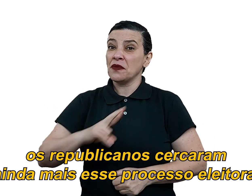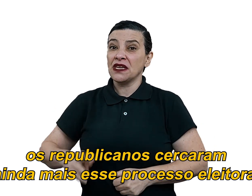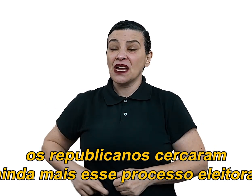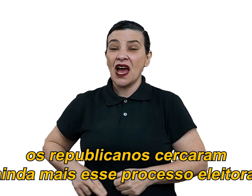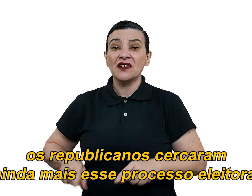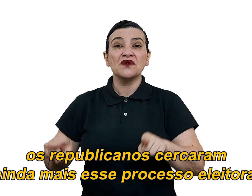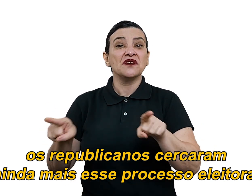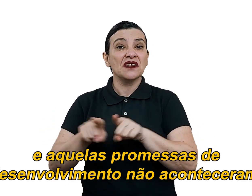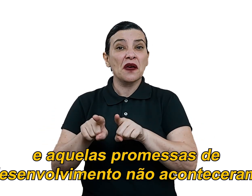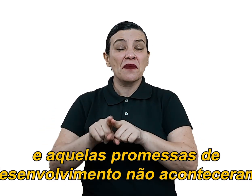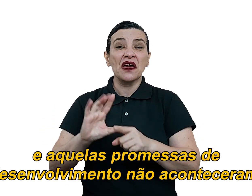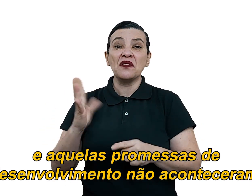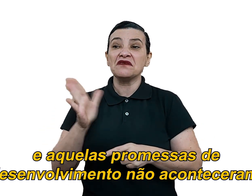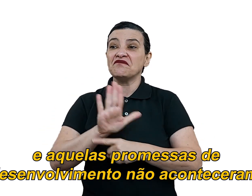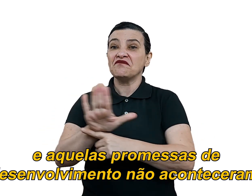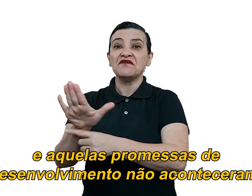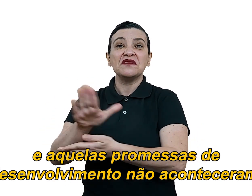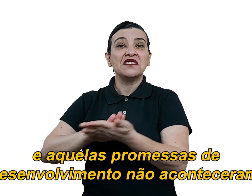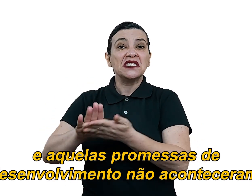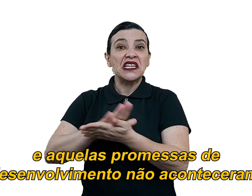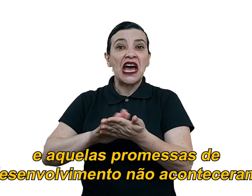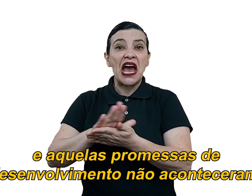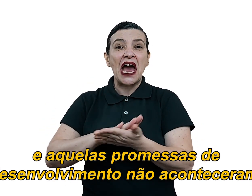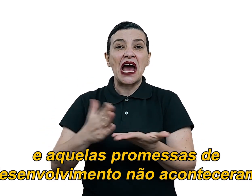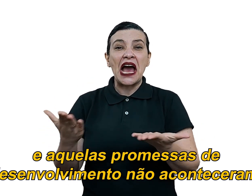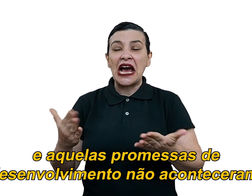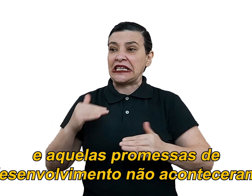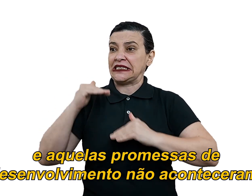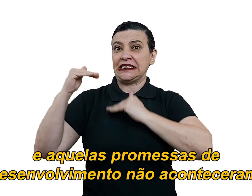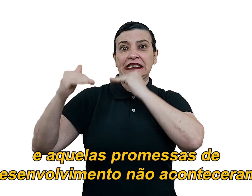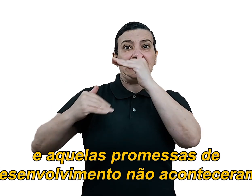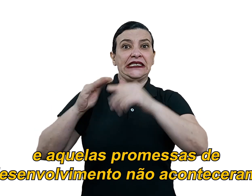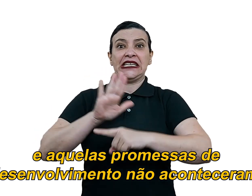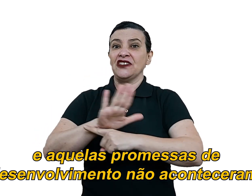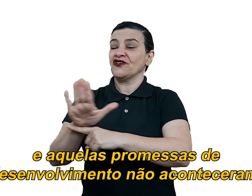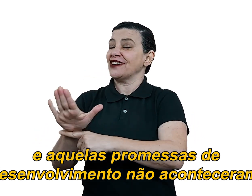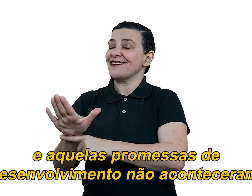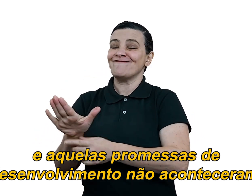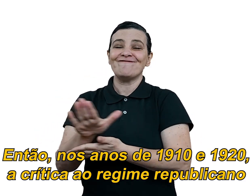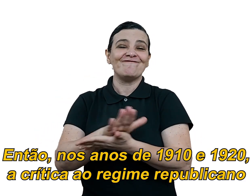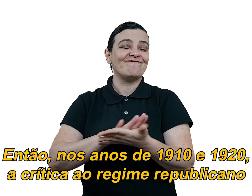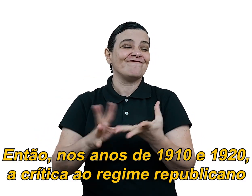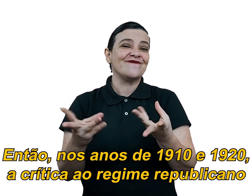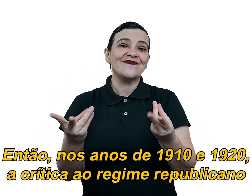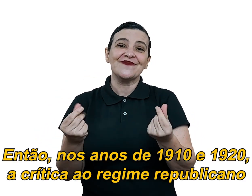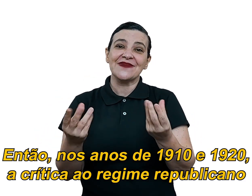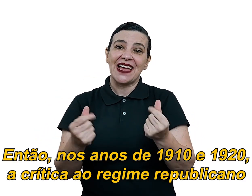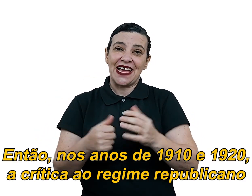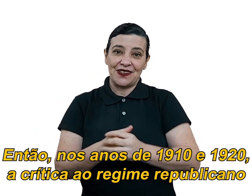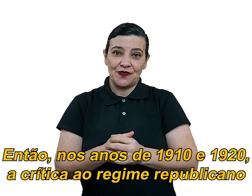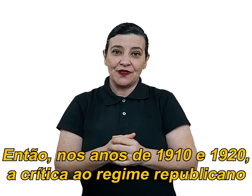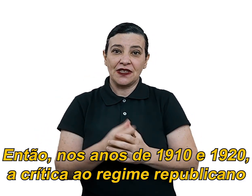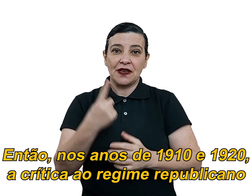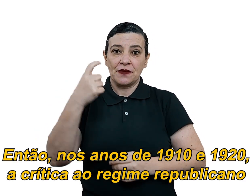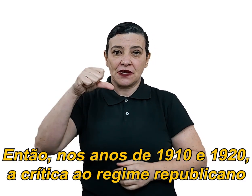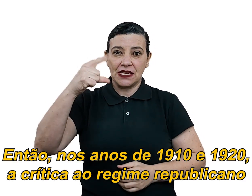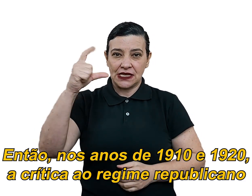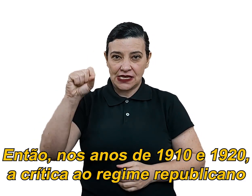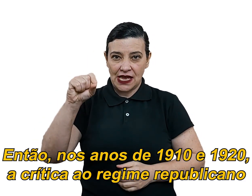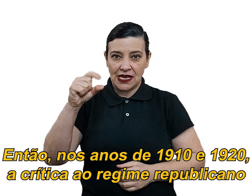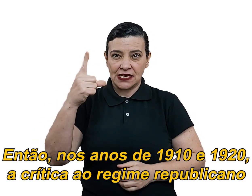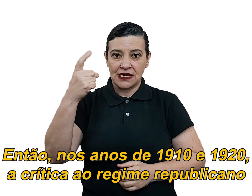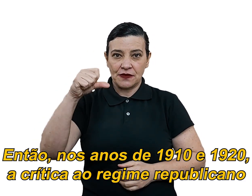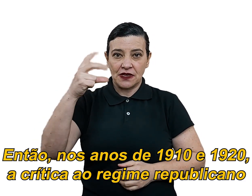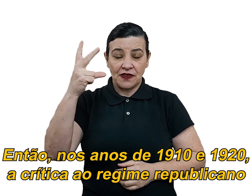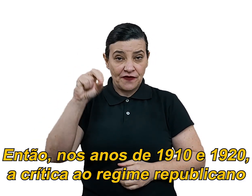esse processo eleitoral e aquelas promessas de desenvolvimento não aconteceram. Então, nos anos de